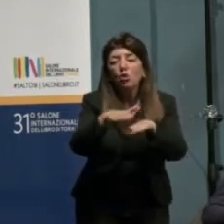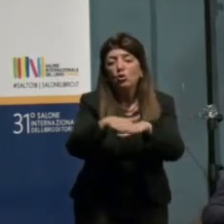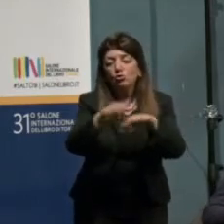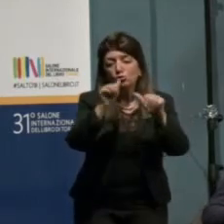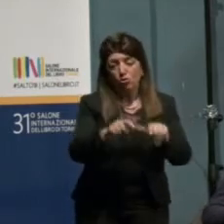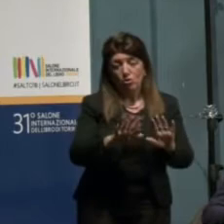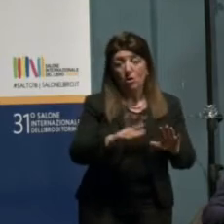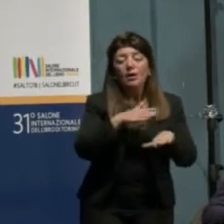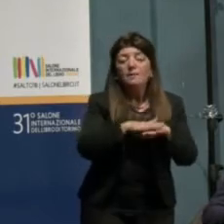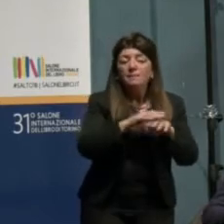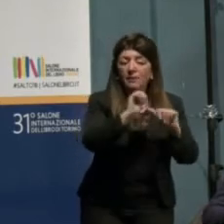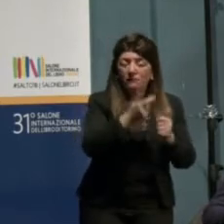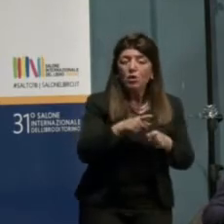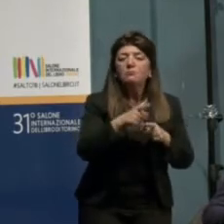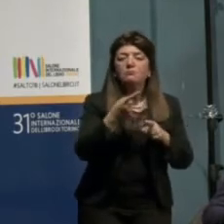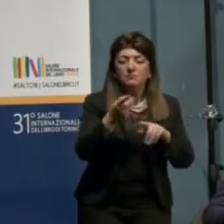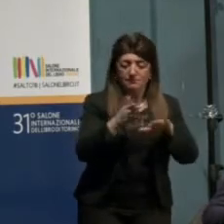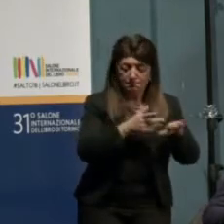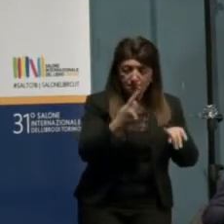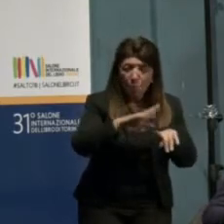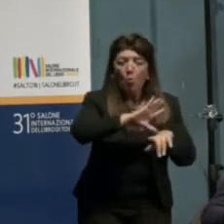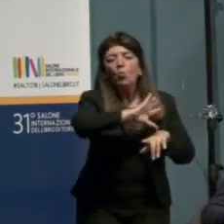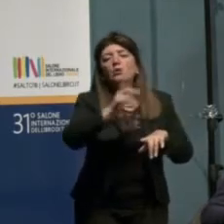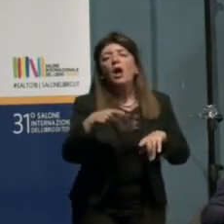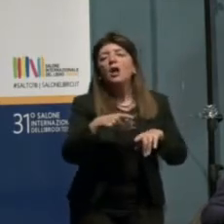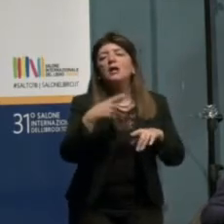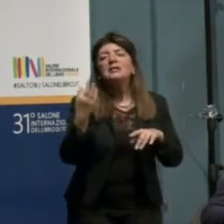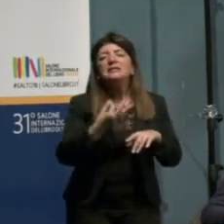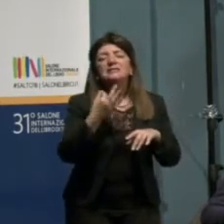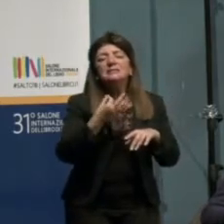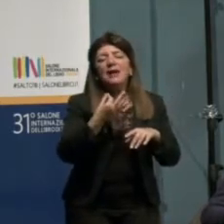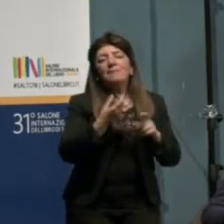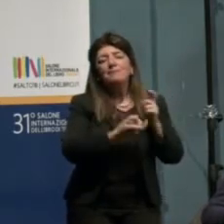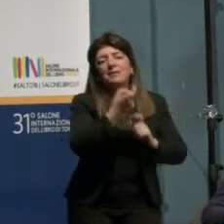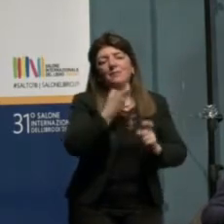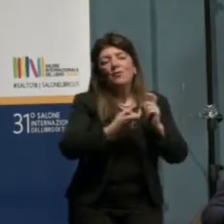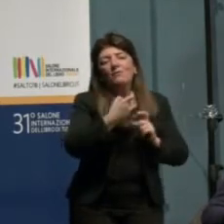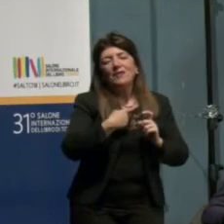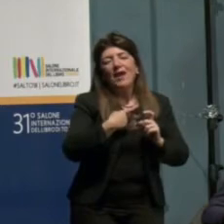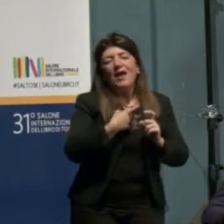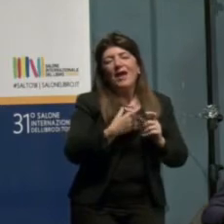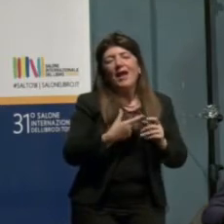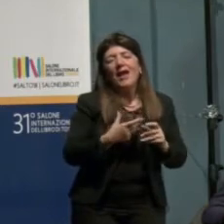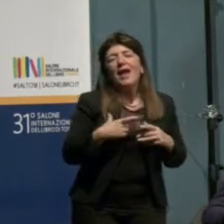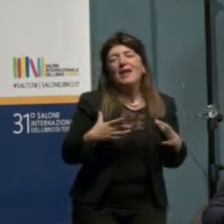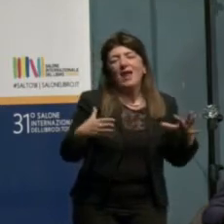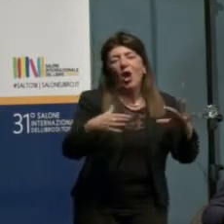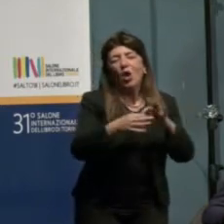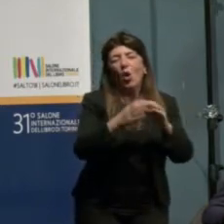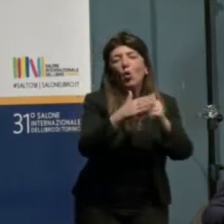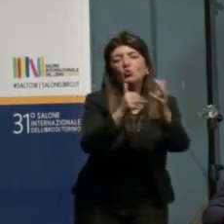e poi un'altra cosa che deriva sempre dalla co costruzione con chi ci segue e